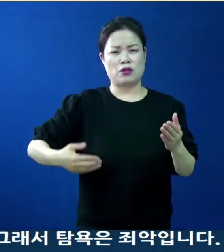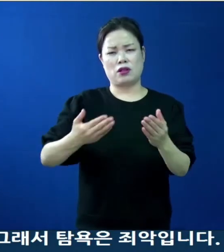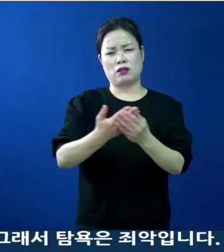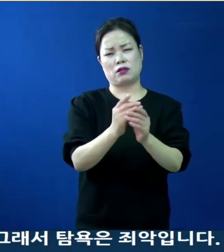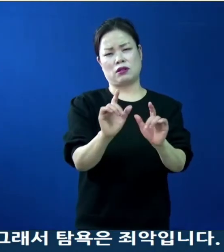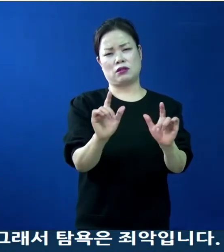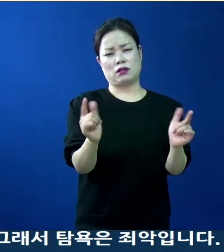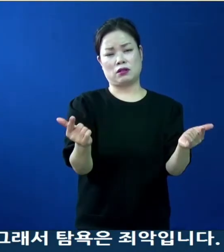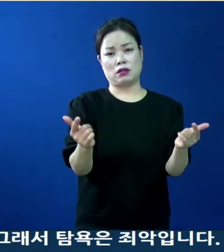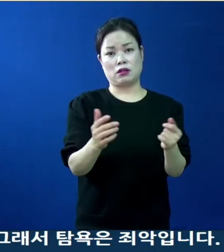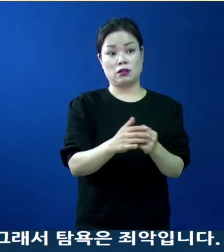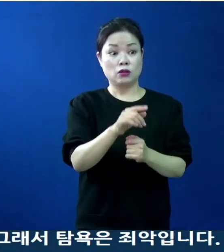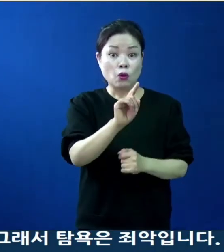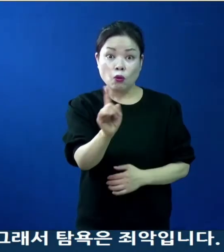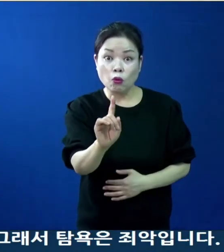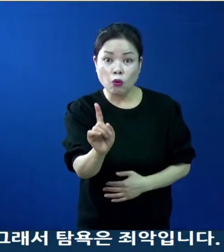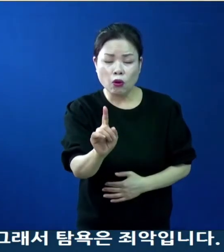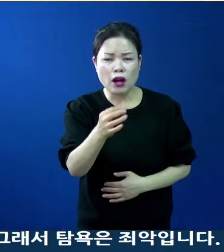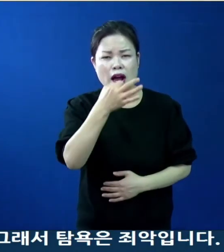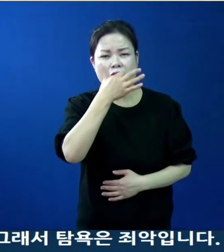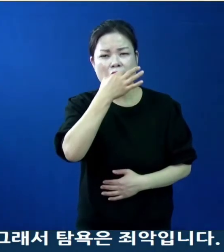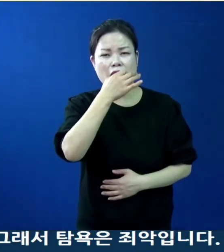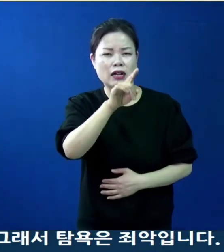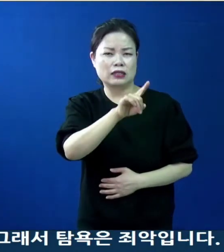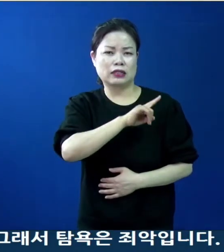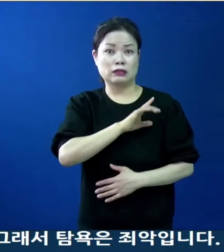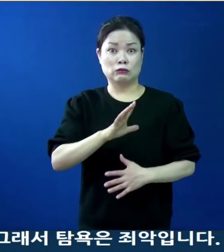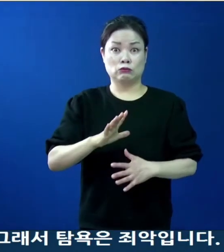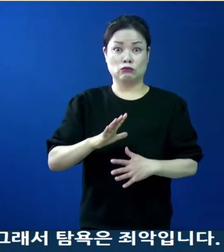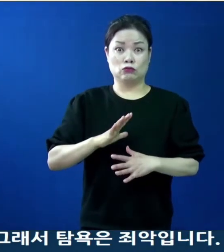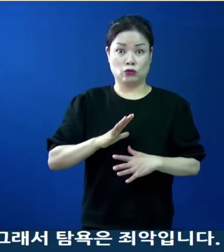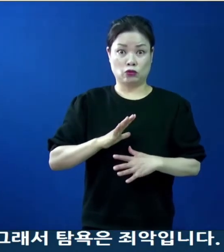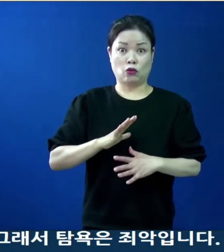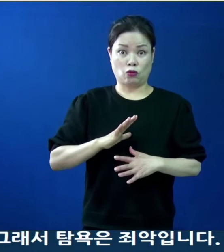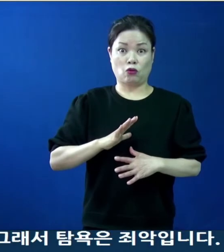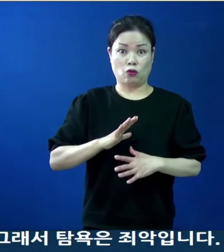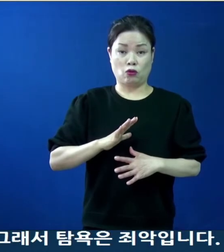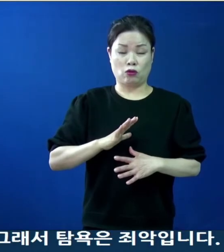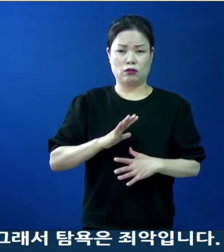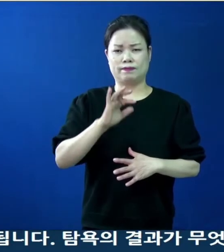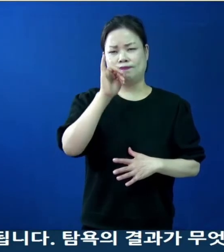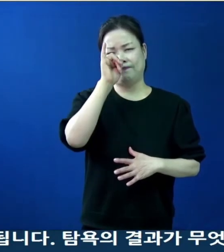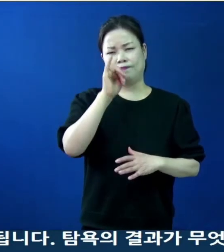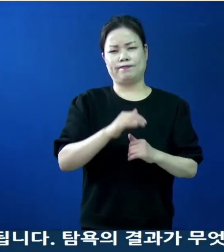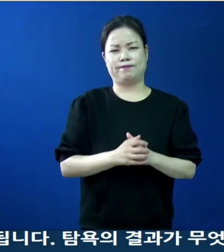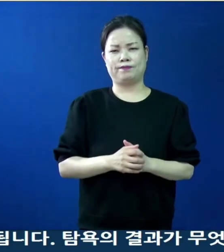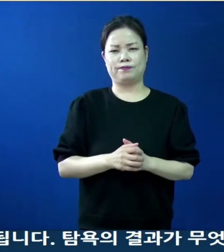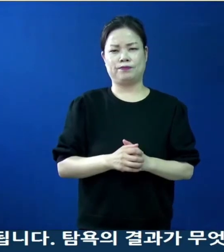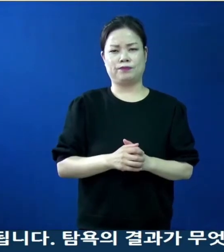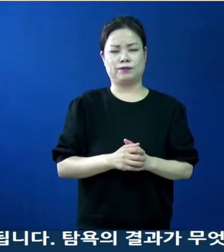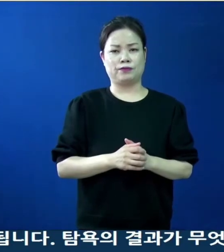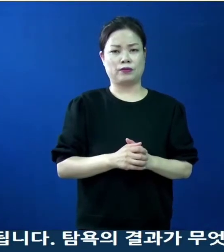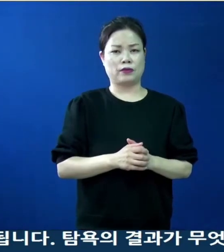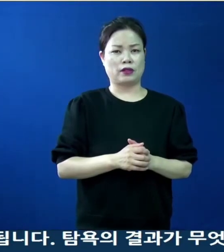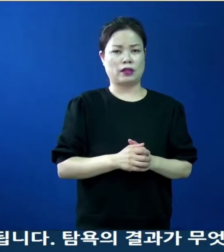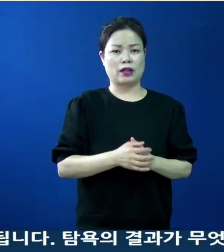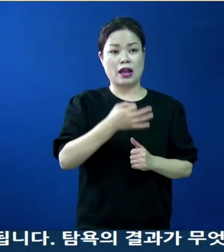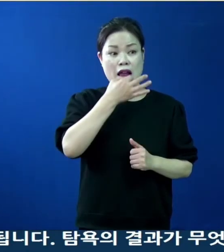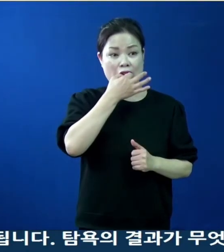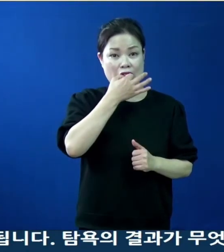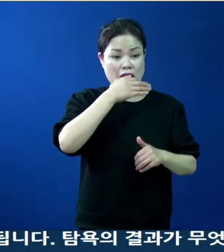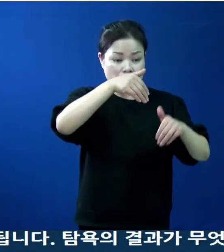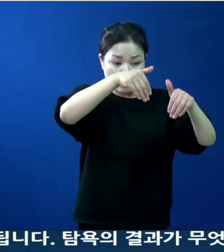겁니다. 이것이 어쩌면 탐욕의 가장 무서운 점이라고 할 수 있습니다. 탐욕의 노예가